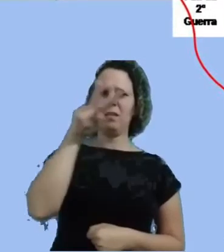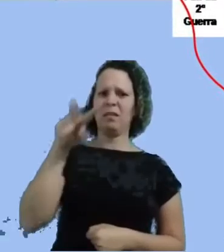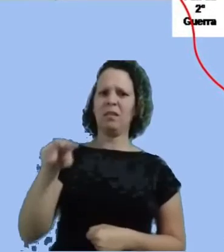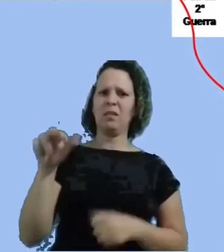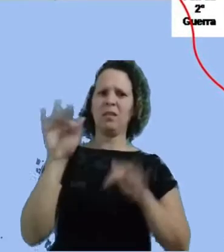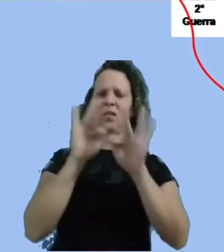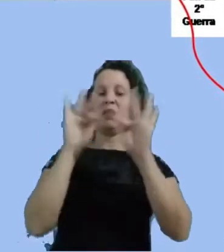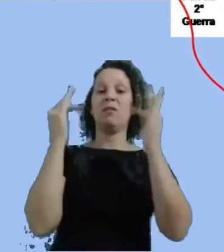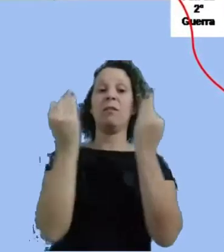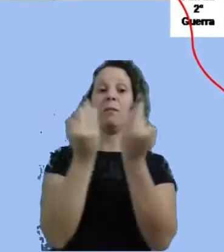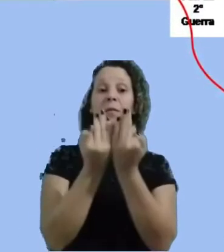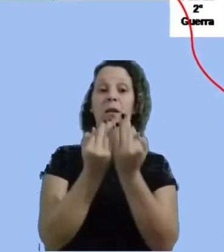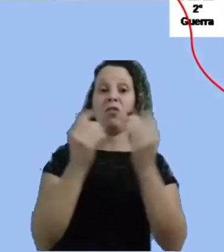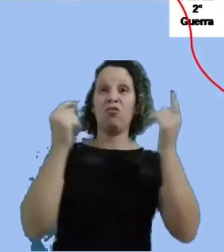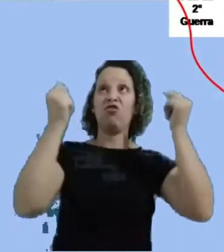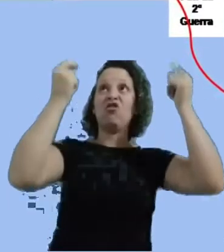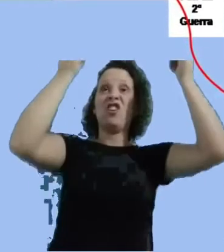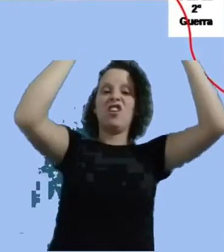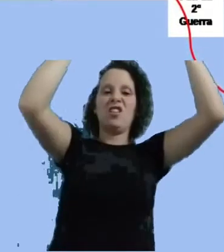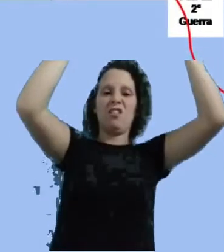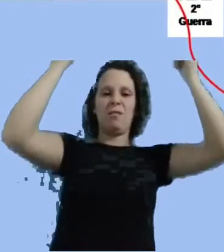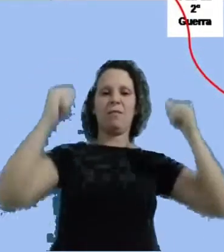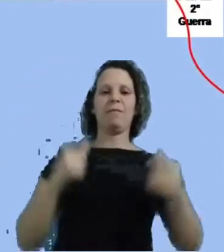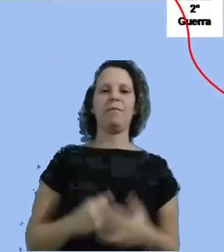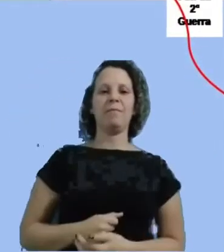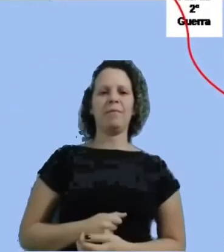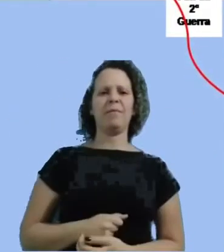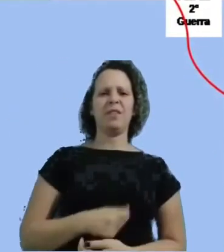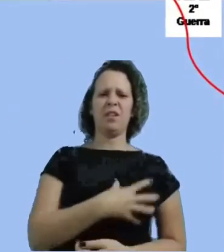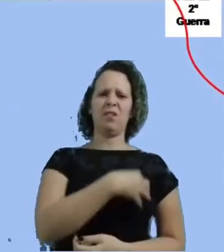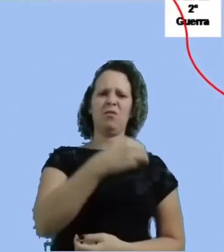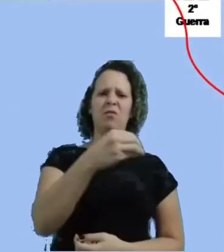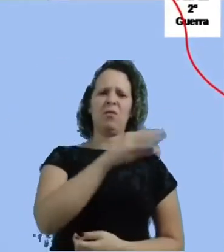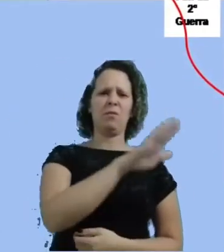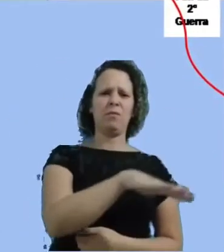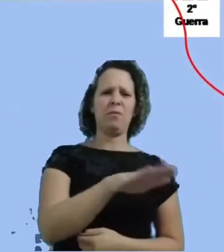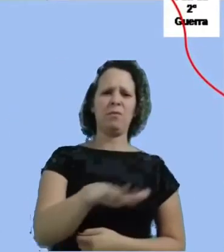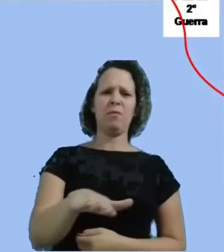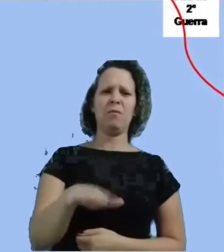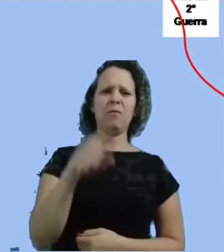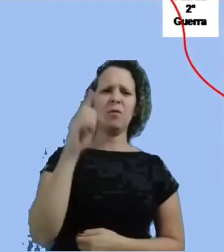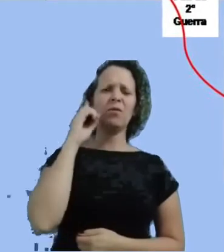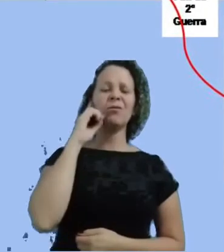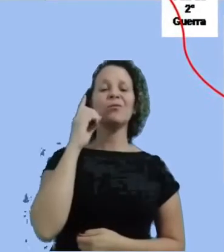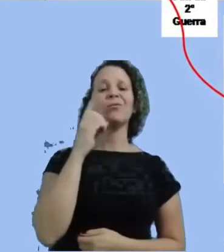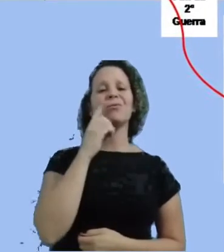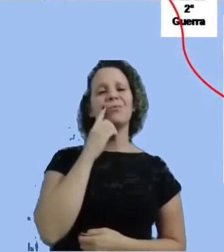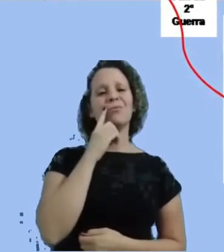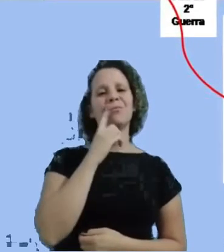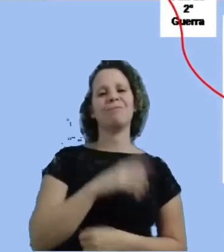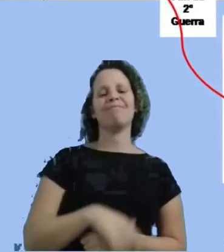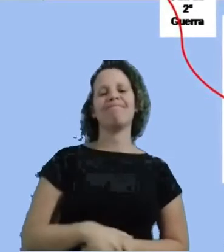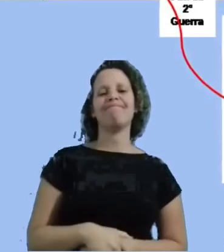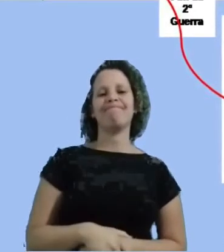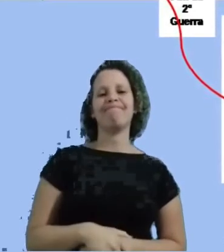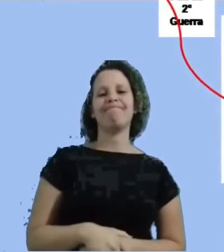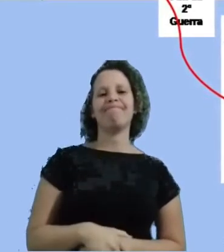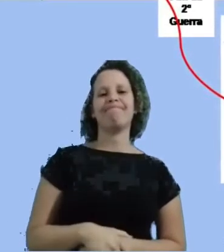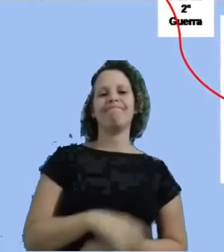ele via as famílias dos nobres, né, pessoas ricas, abastadas, que tinham filhos